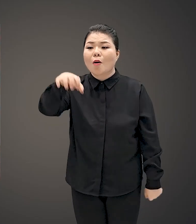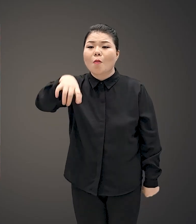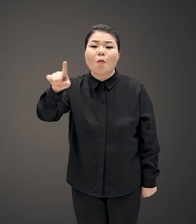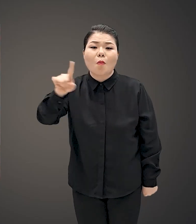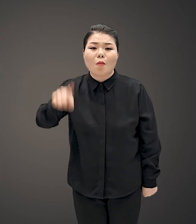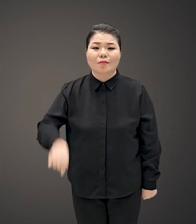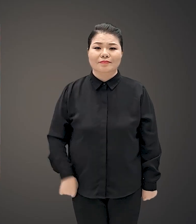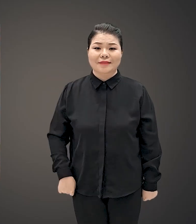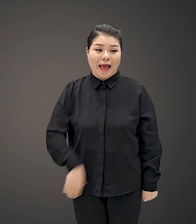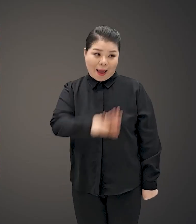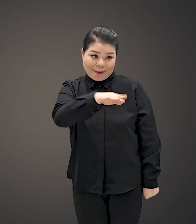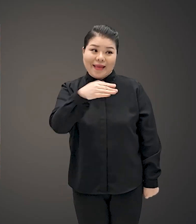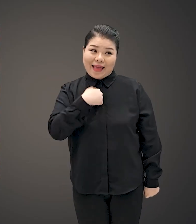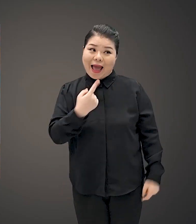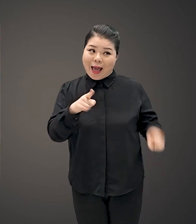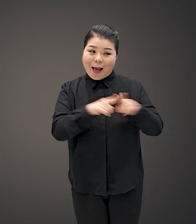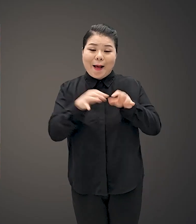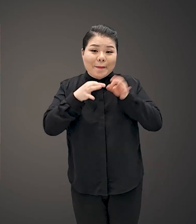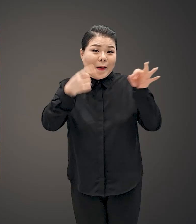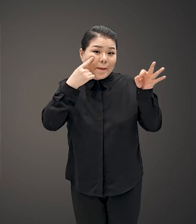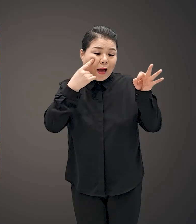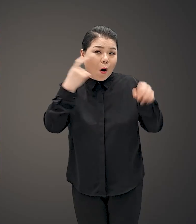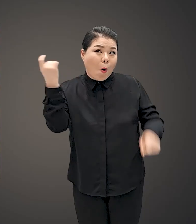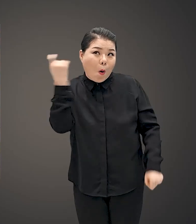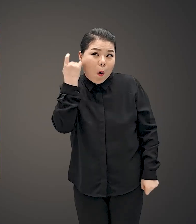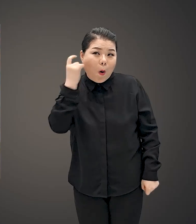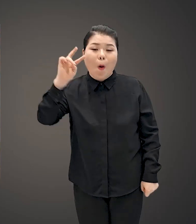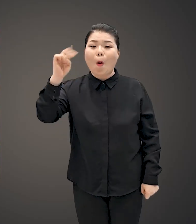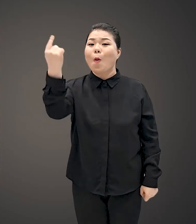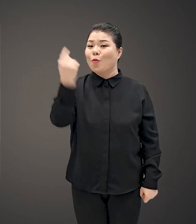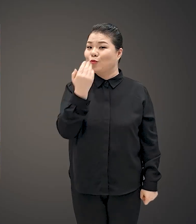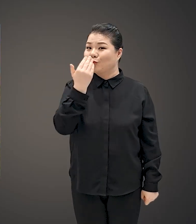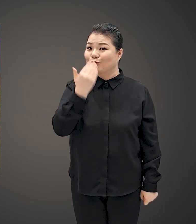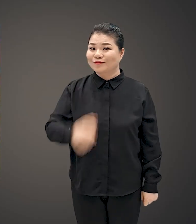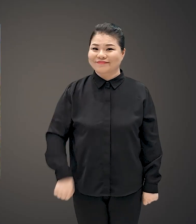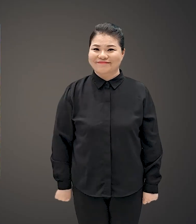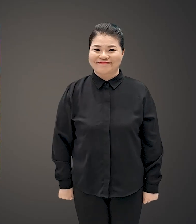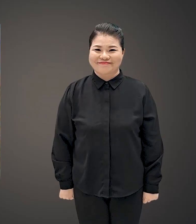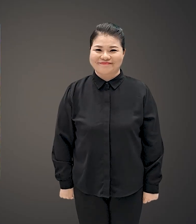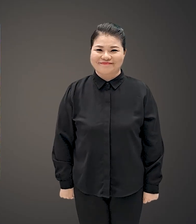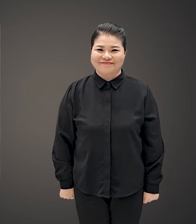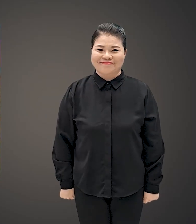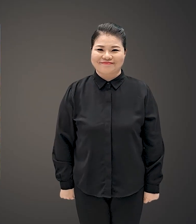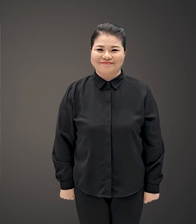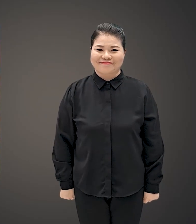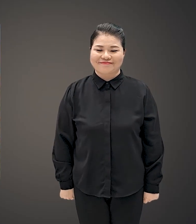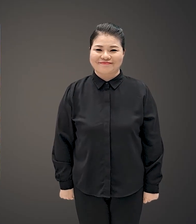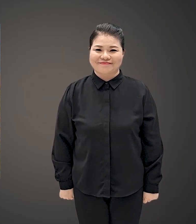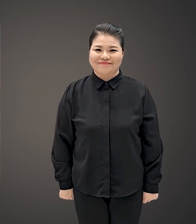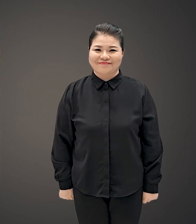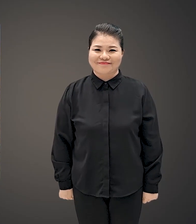한번 불러봐요. 소리를 듣고 다시 찾아올지 모르잖아요.